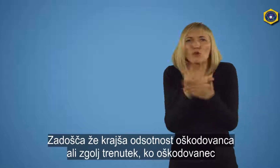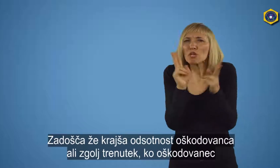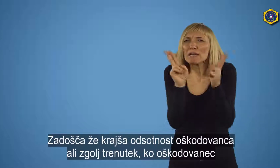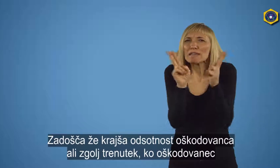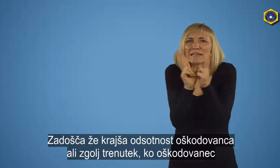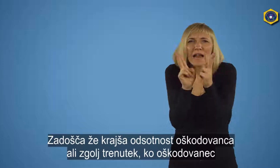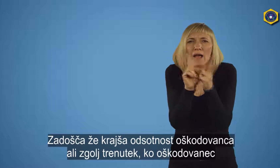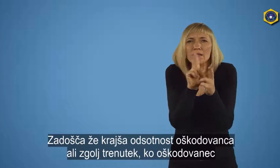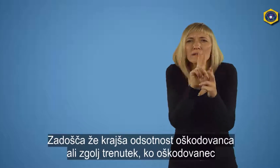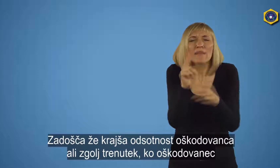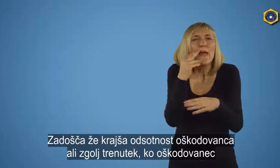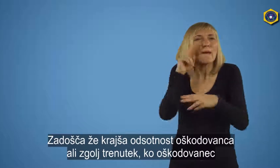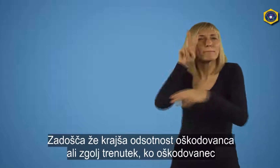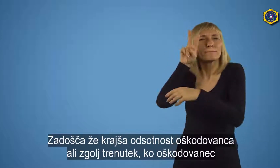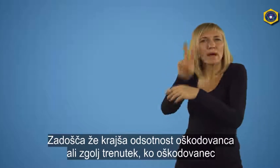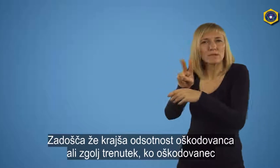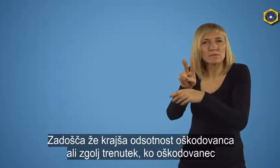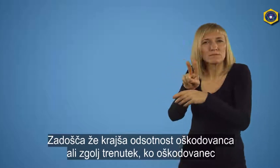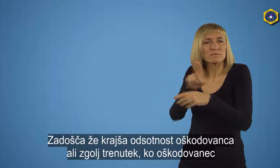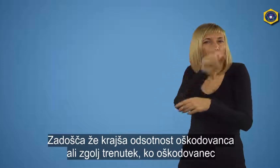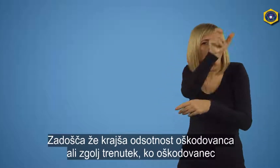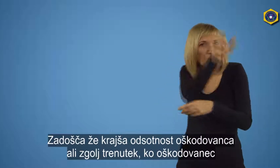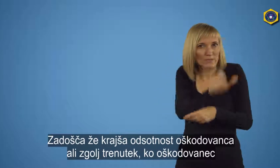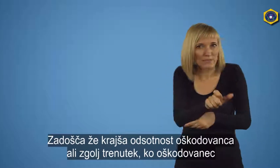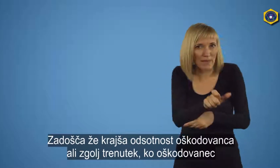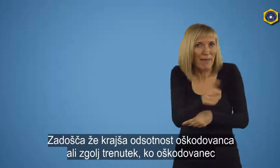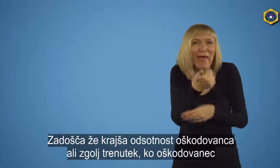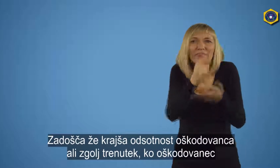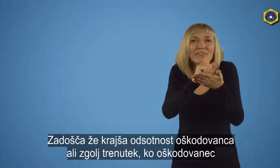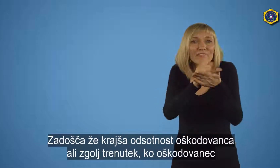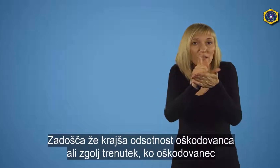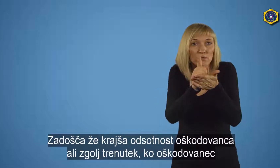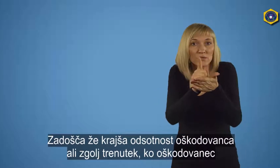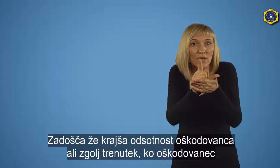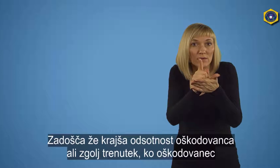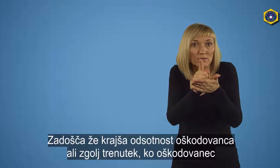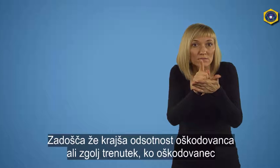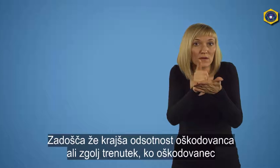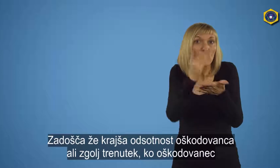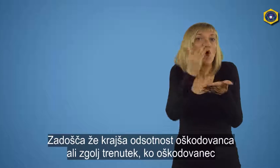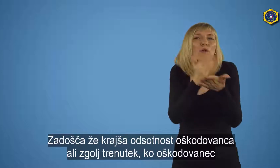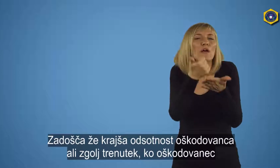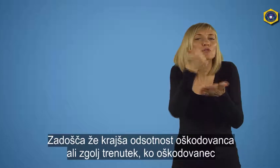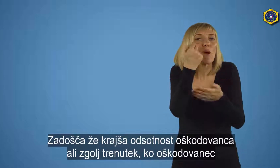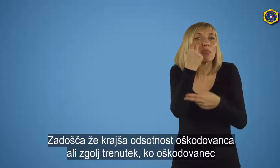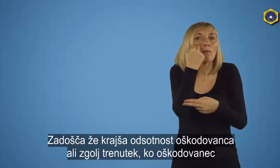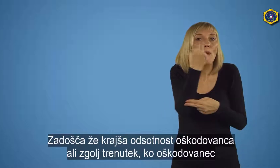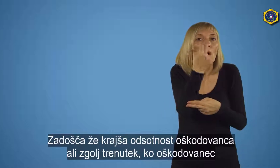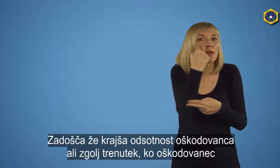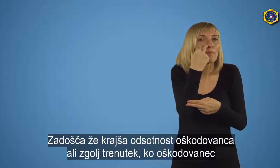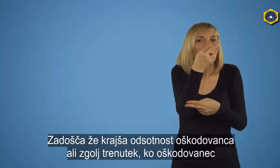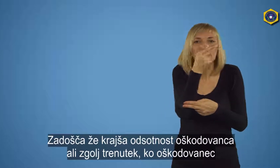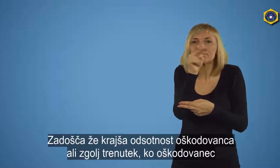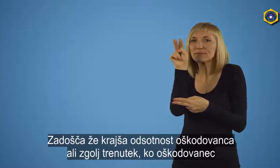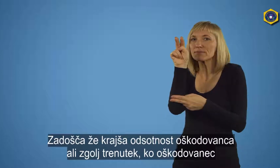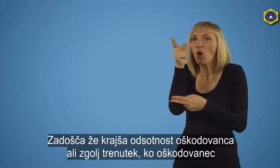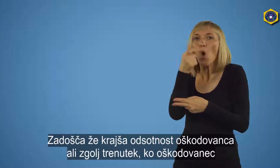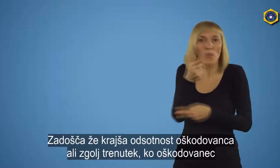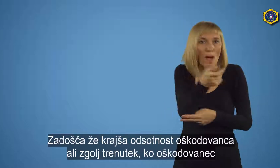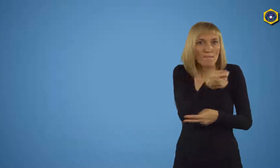Zadošča že krajša odsotnost oškodovanca ali zgolj trenutek, ko oškodovanec odmakne pogled od mobilnega telefona ali torbice,